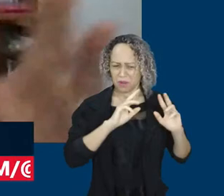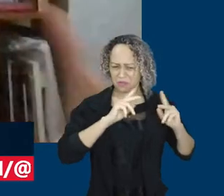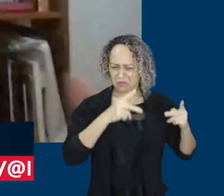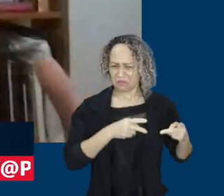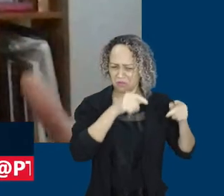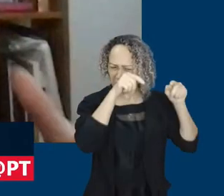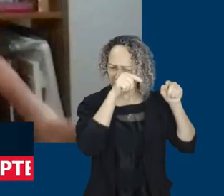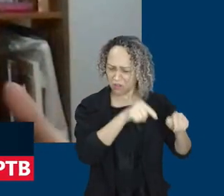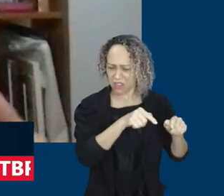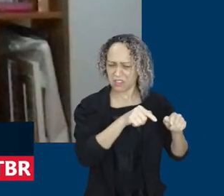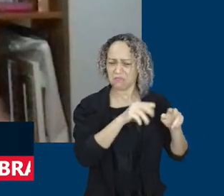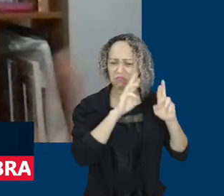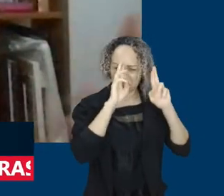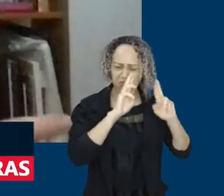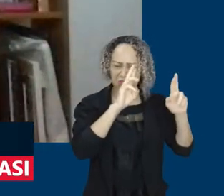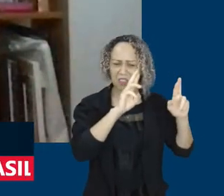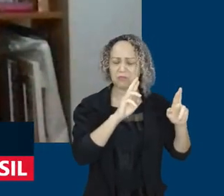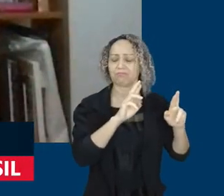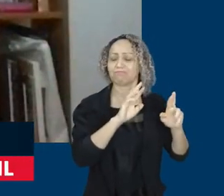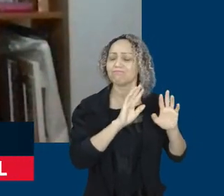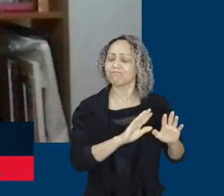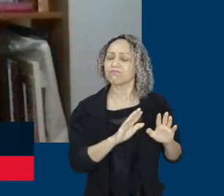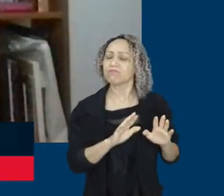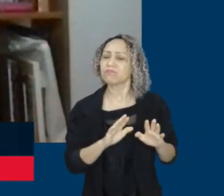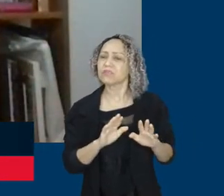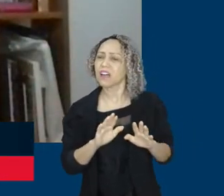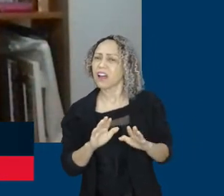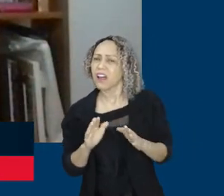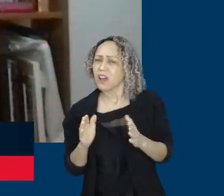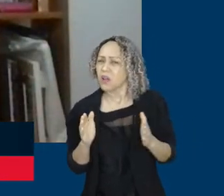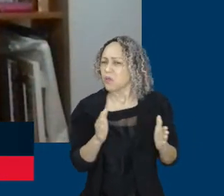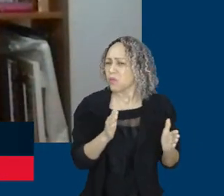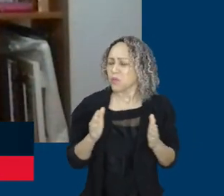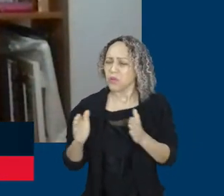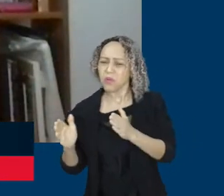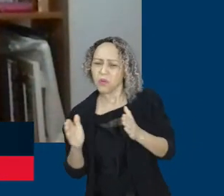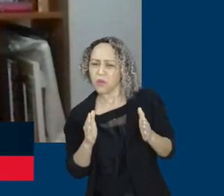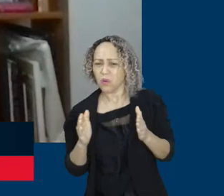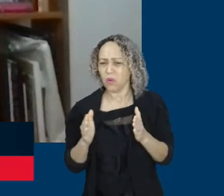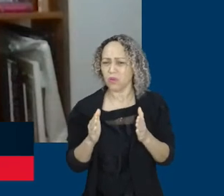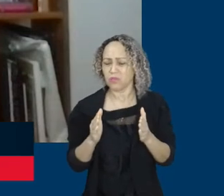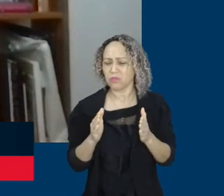que a imprensa, que durante um bom período, né,